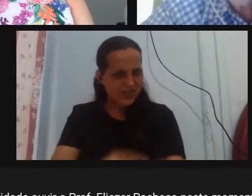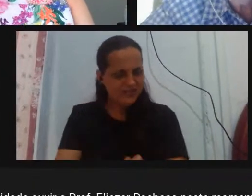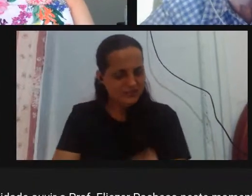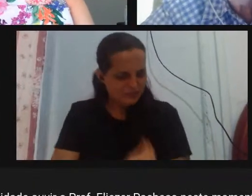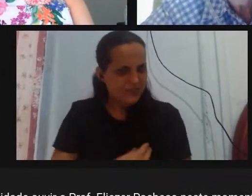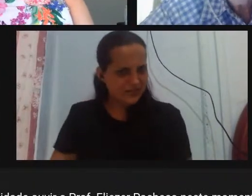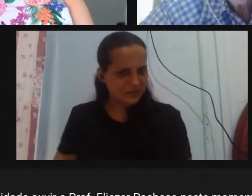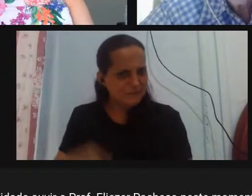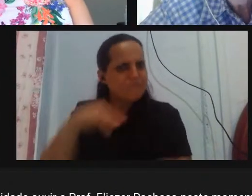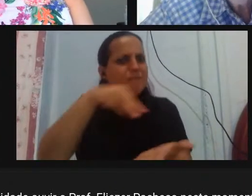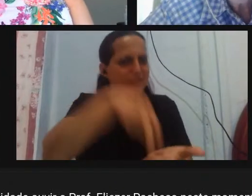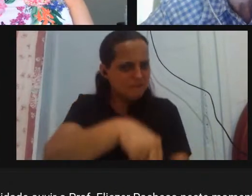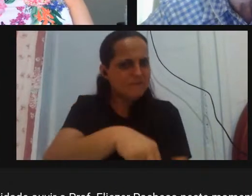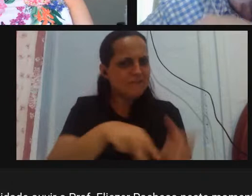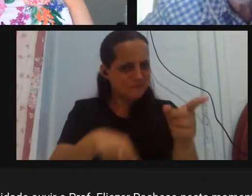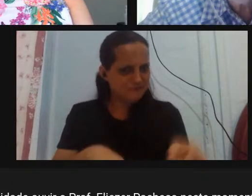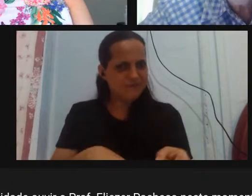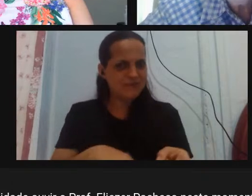uma experiência